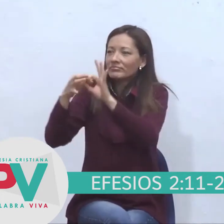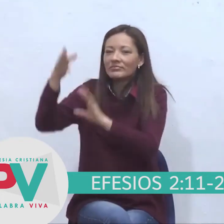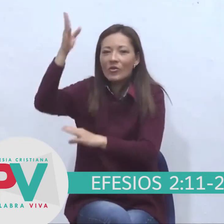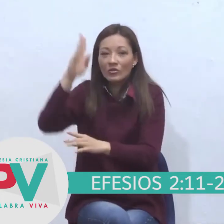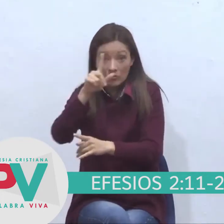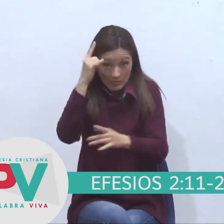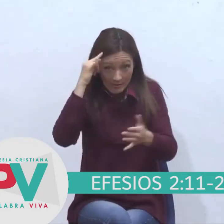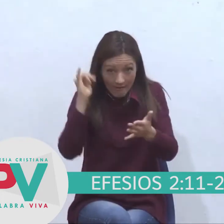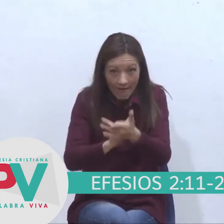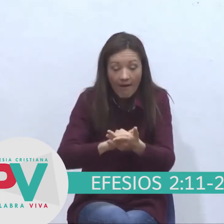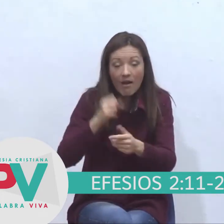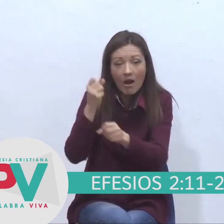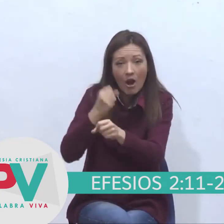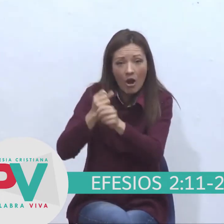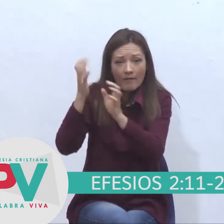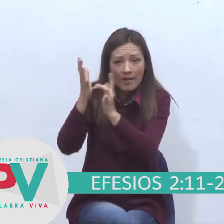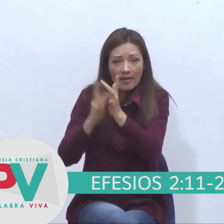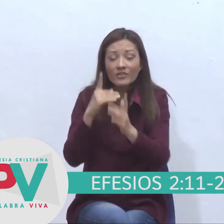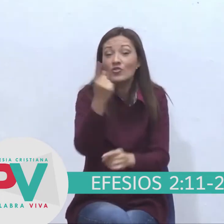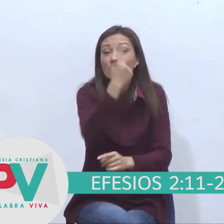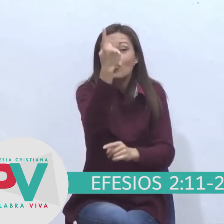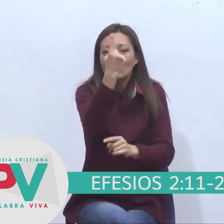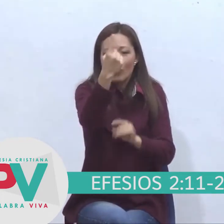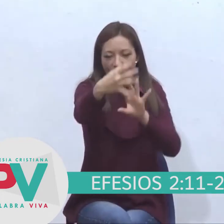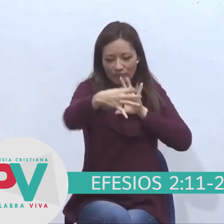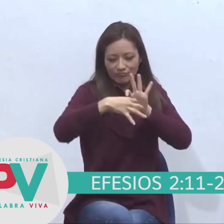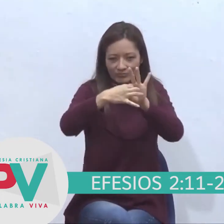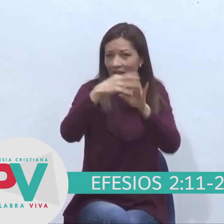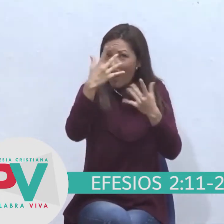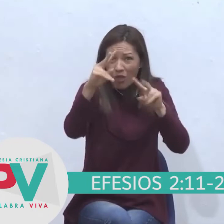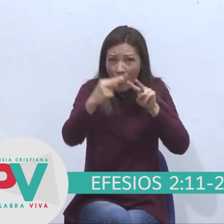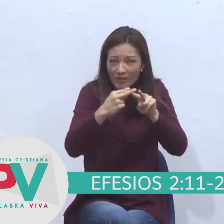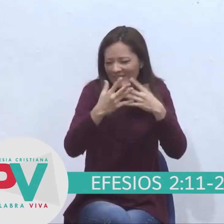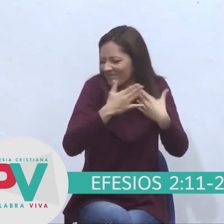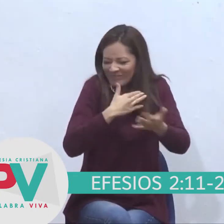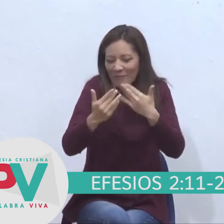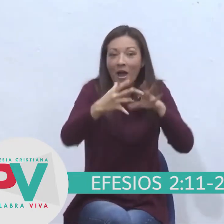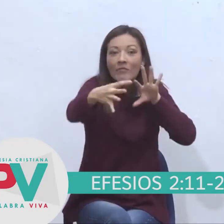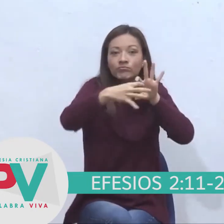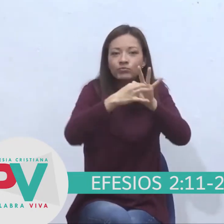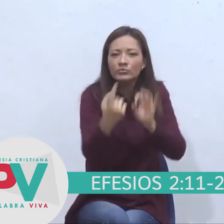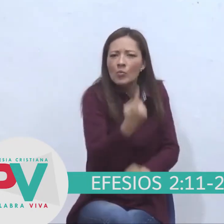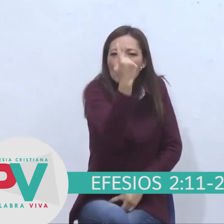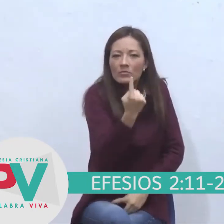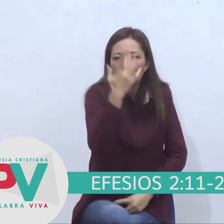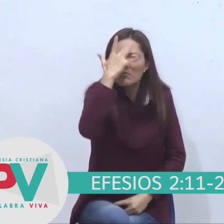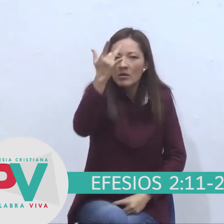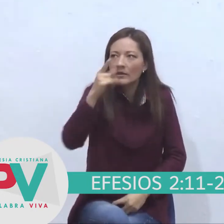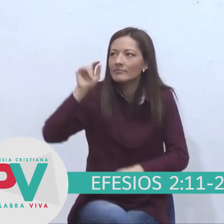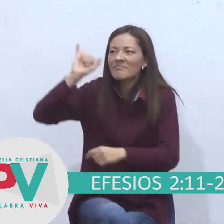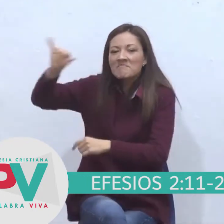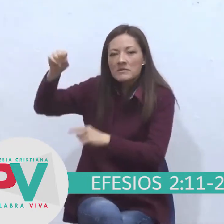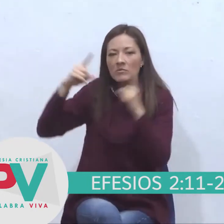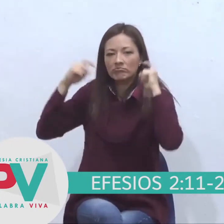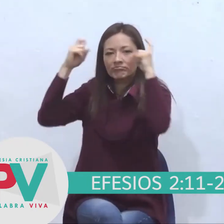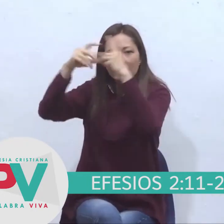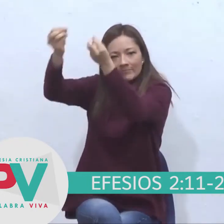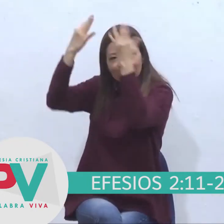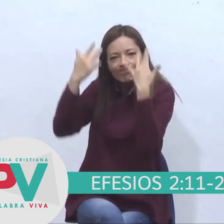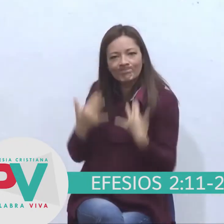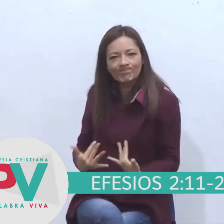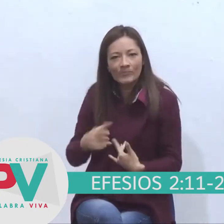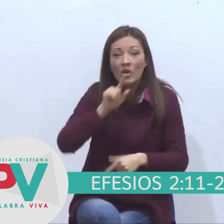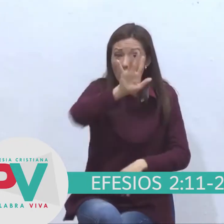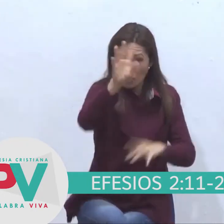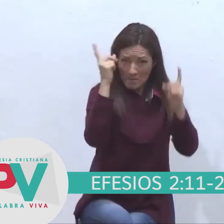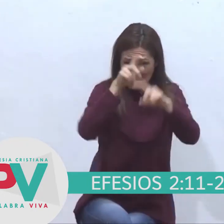cree en la obra de Jesús y uno solo conmigo, aunque no nos conozcamos, somos uno solo porque nos ha revestido el mismo pensamiento, porque ya no